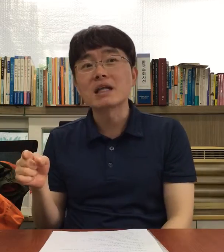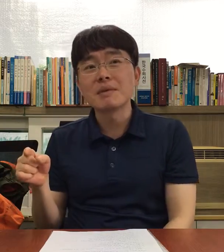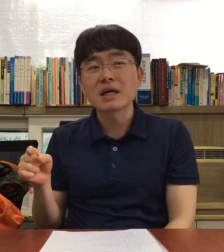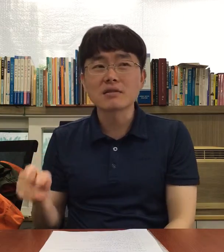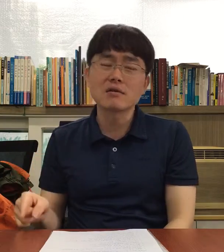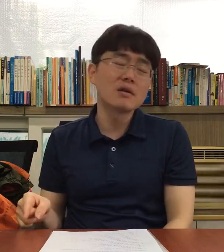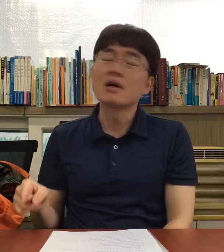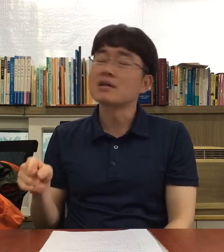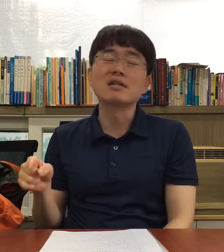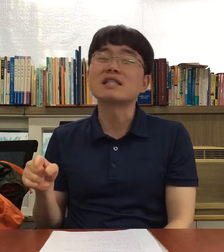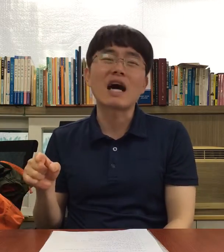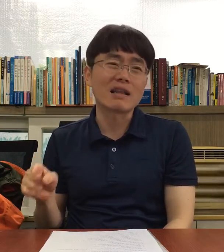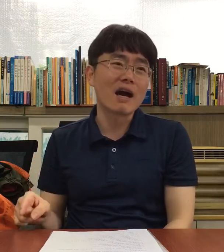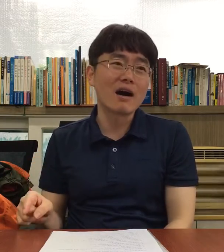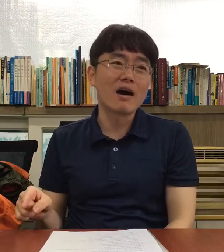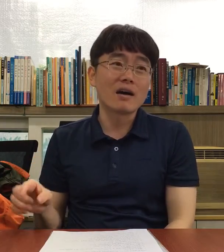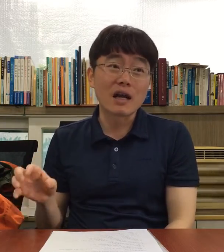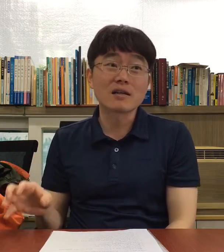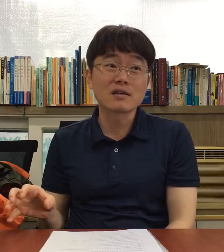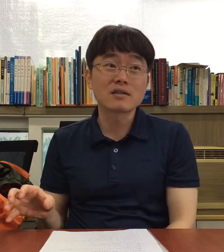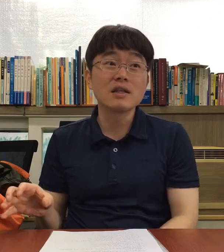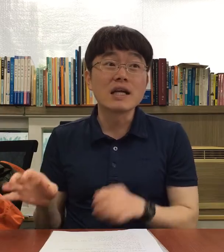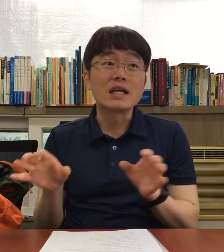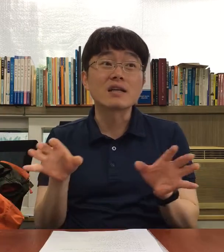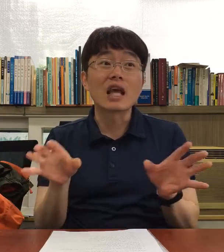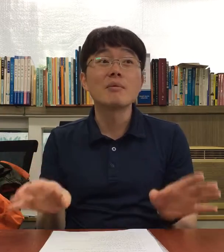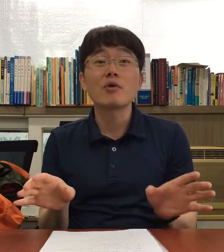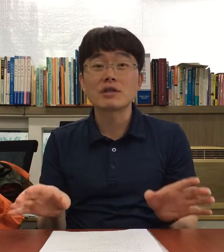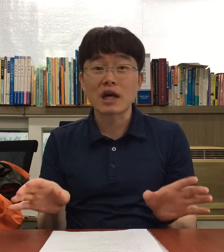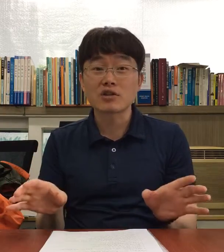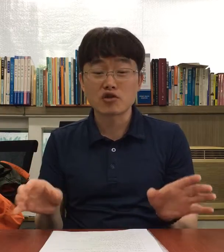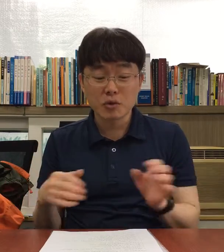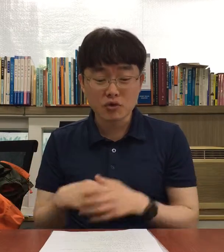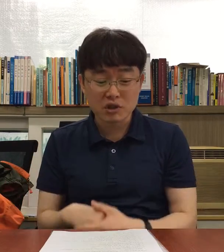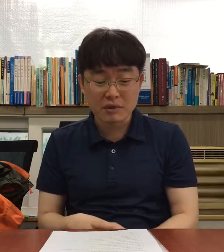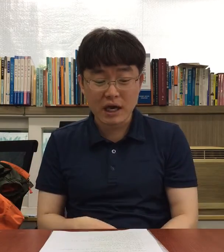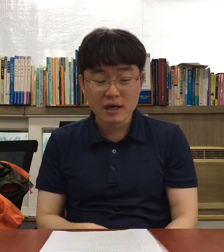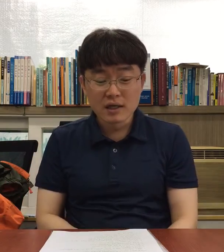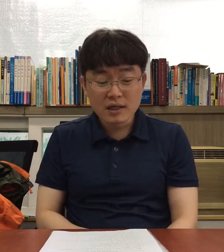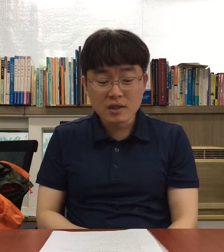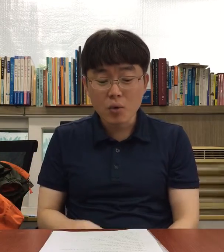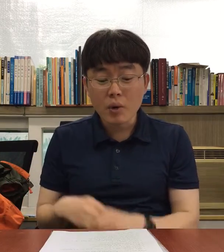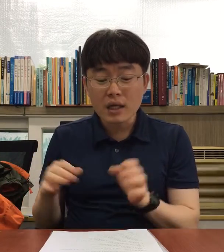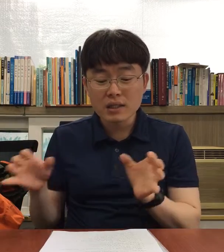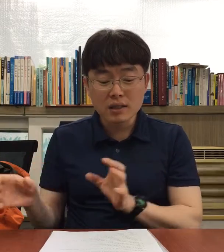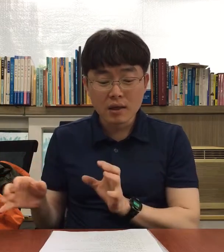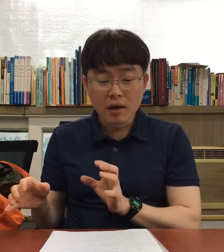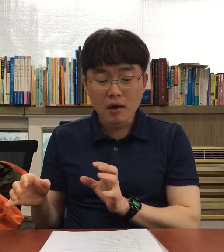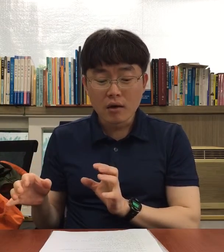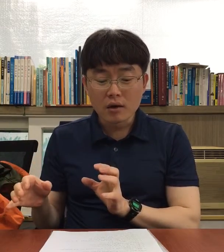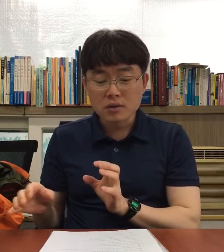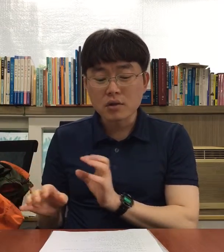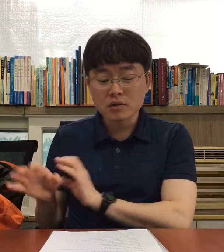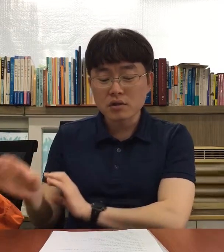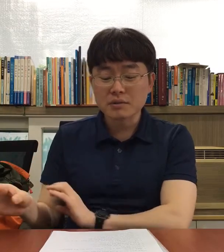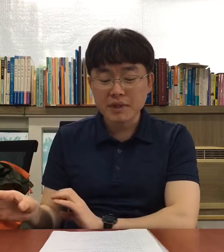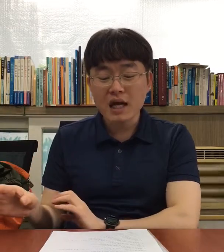입힌 상처는 그렇지 않아 라는 것들을 이렇게 대비로 해서 가져가 주면 좋습니다. 그래서 공간을 저는